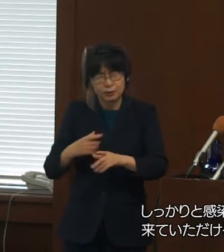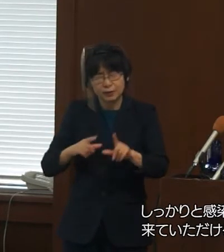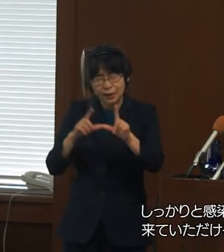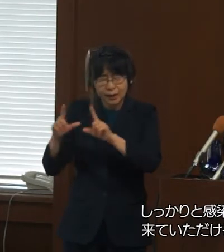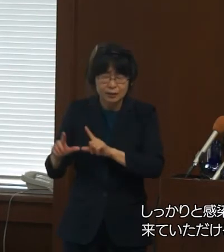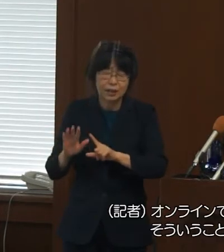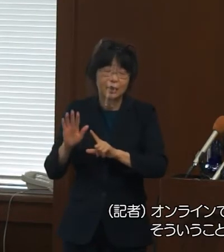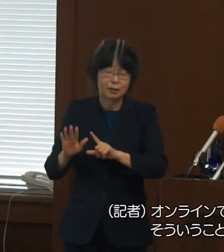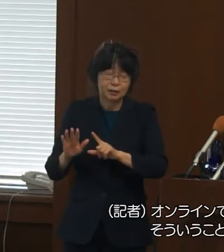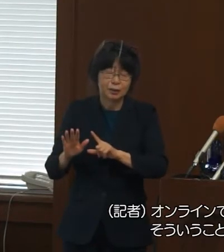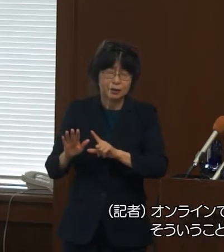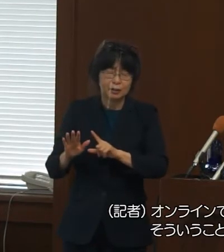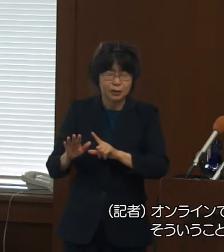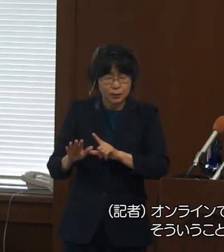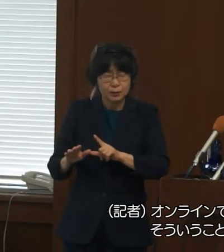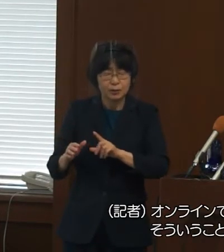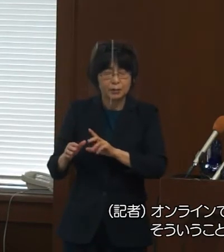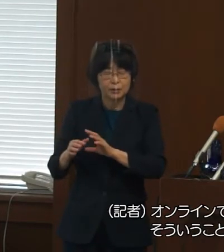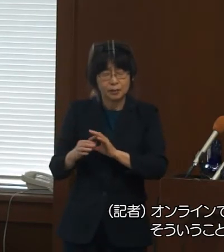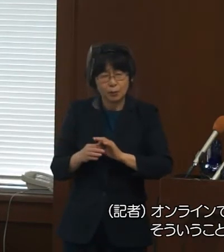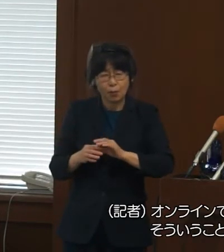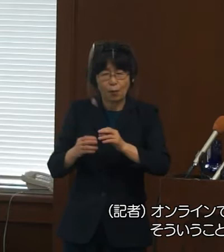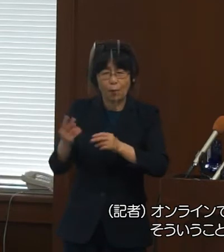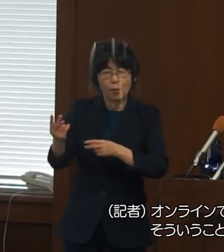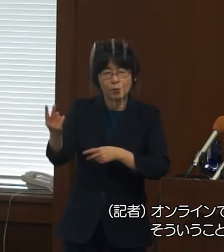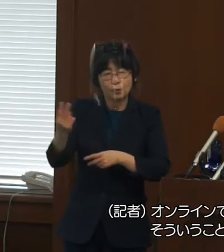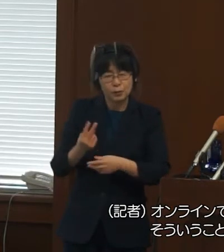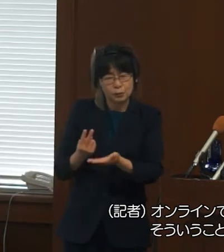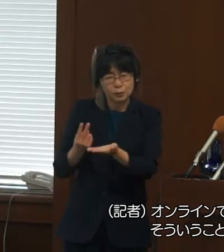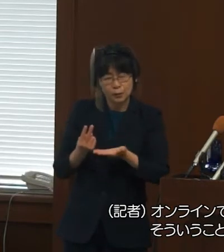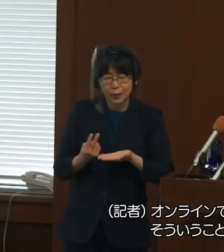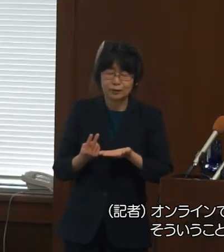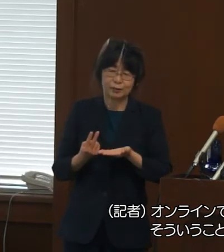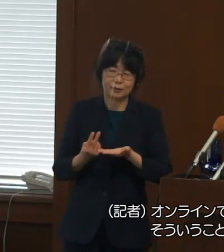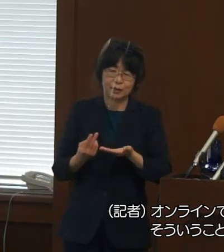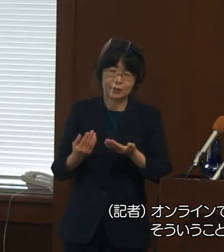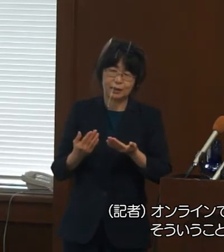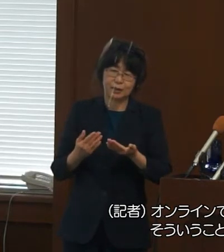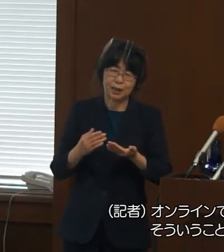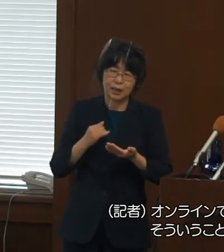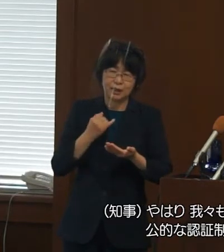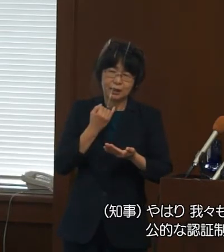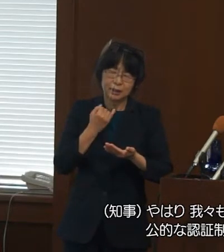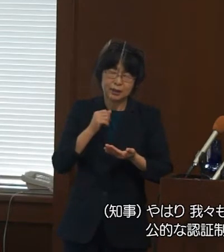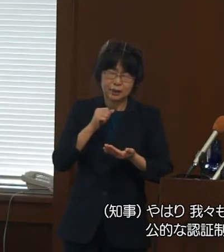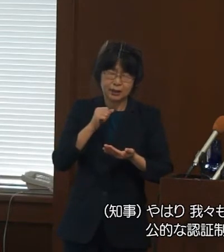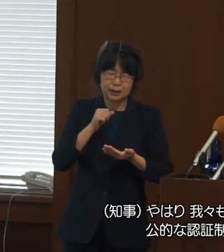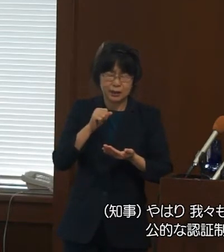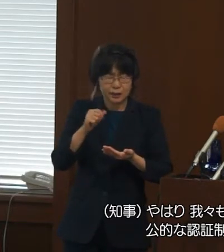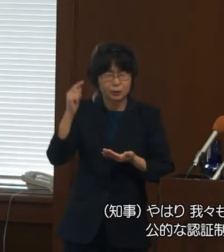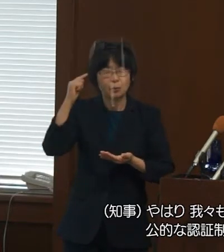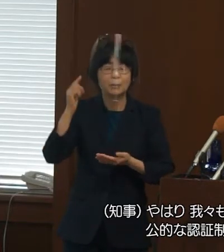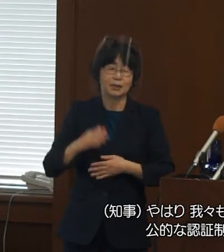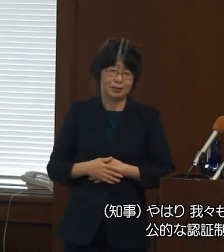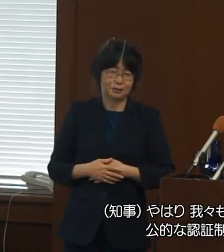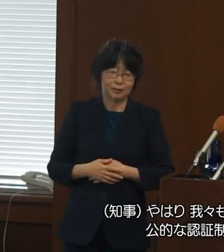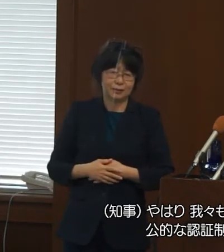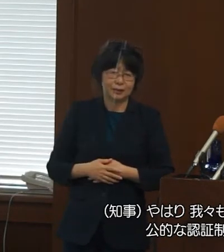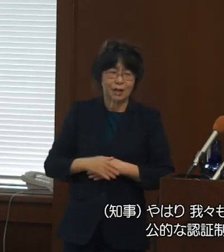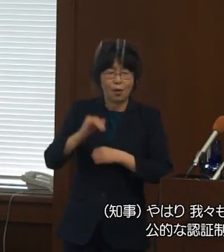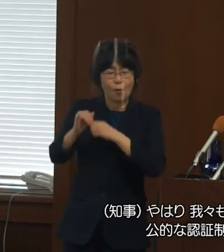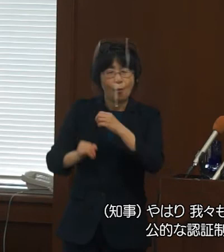ものと思います。 オンラインでの面談とかそういうことにはならないですね。 そこはやはりですね、我